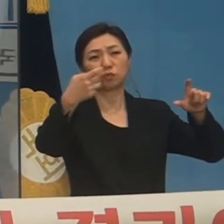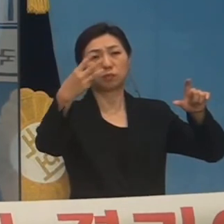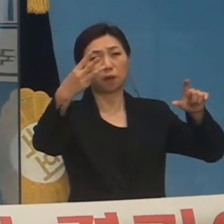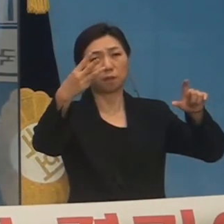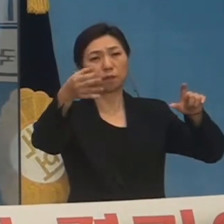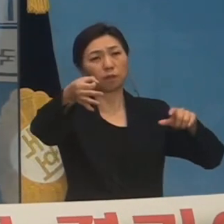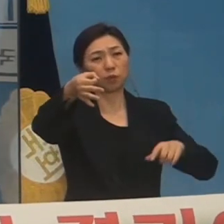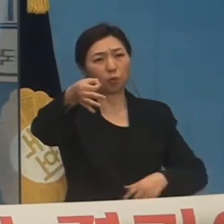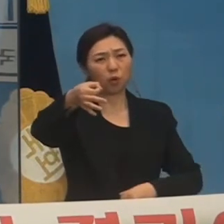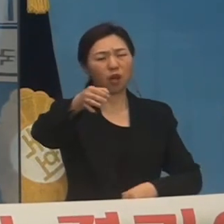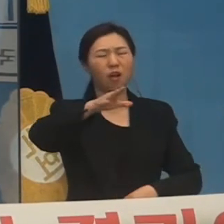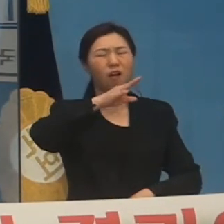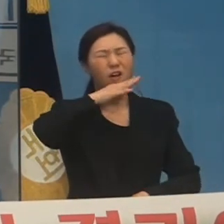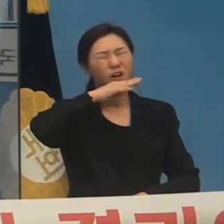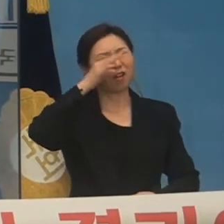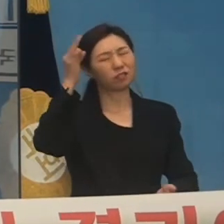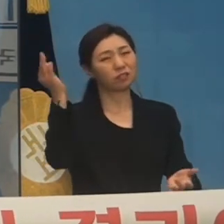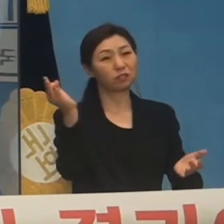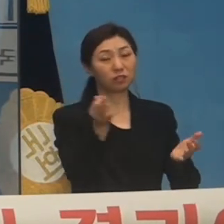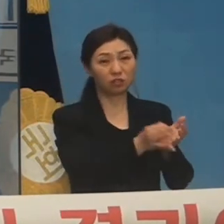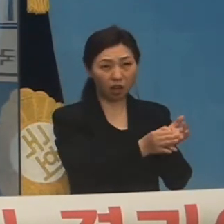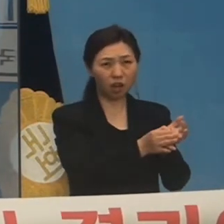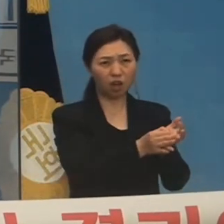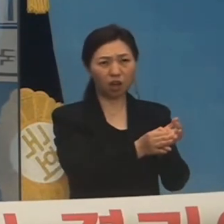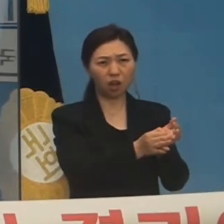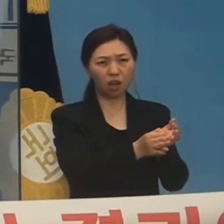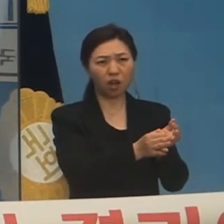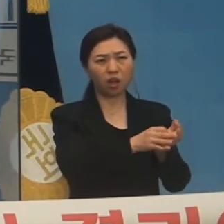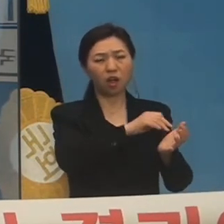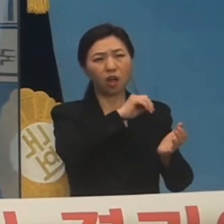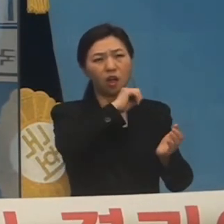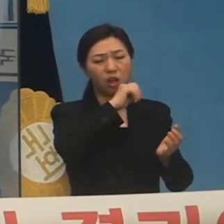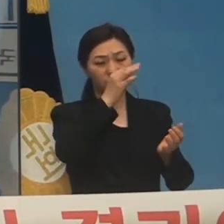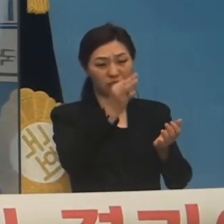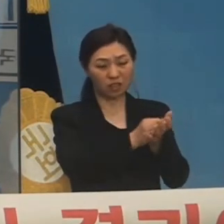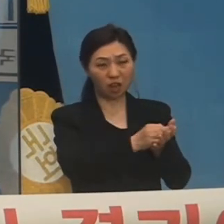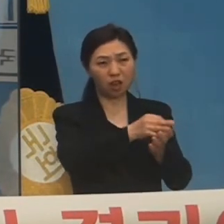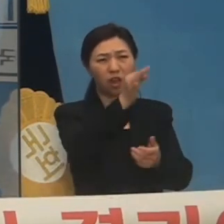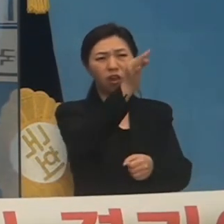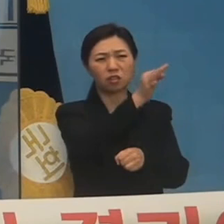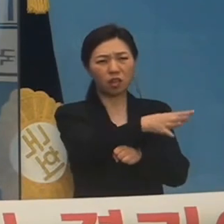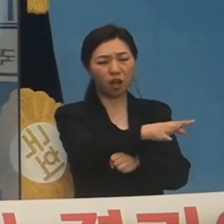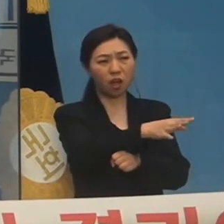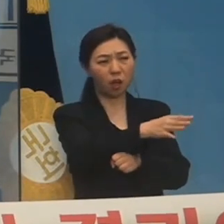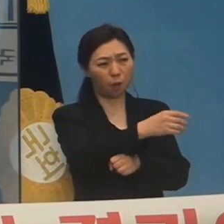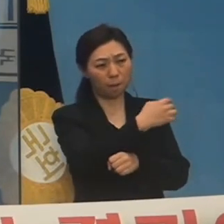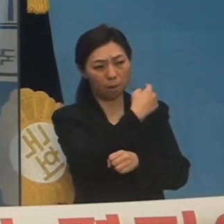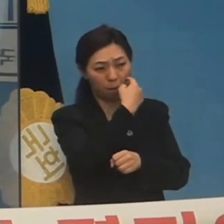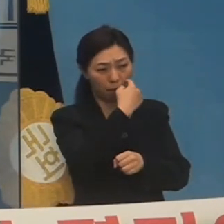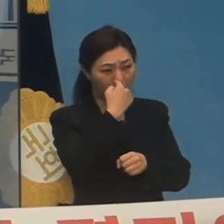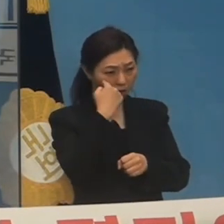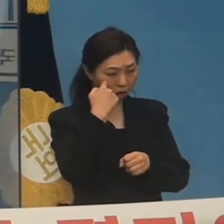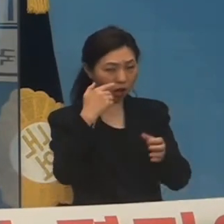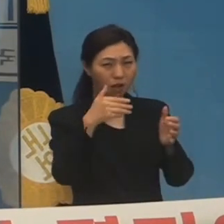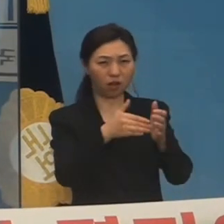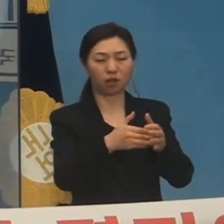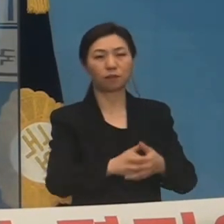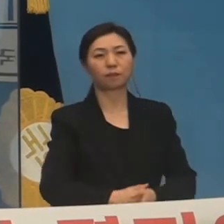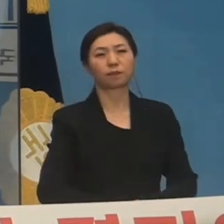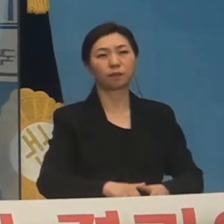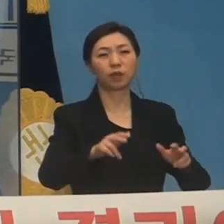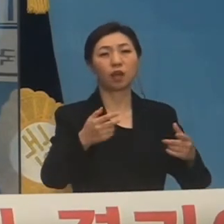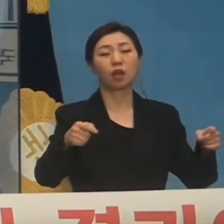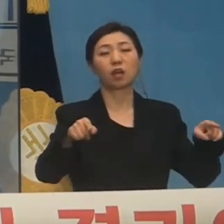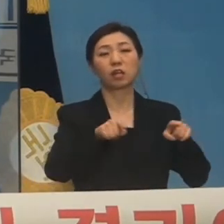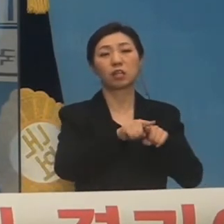63,763원이라는 낮은 가격으로 낙찰된 것으로 드러났습니다. 더불어 이번 시장